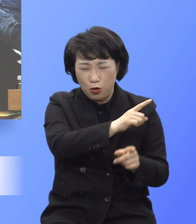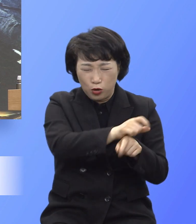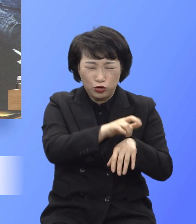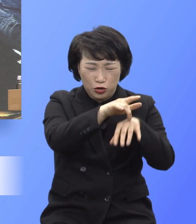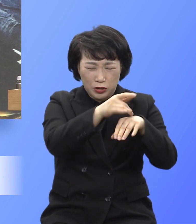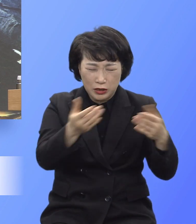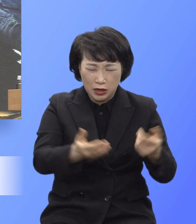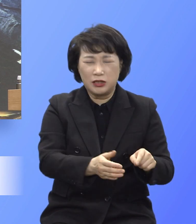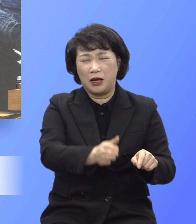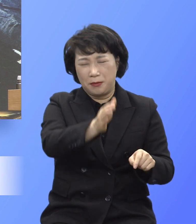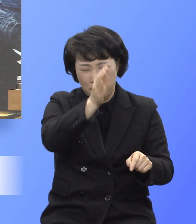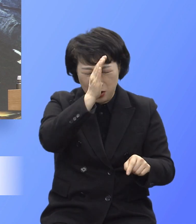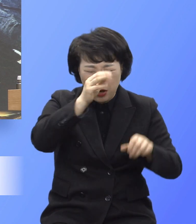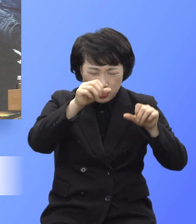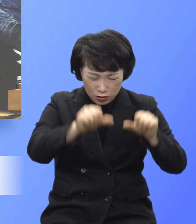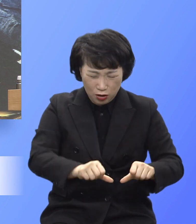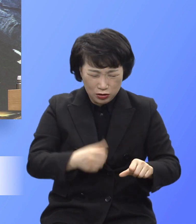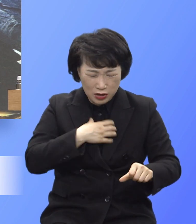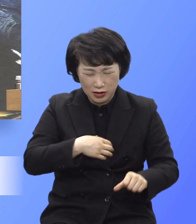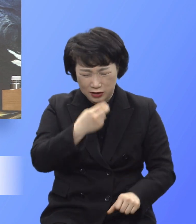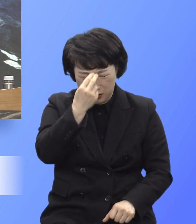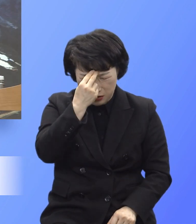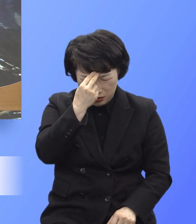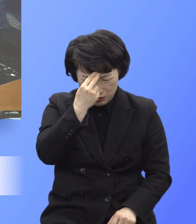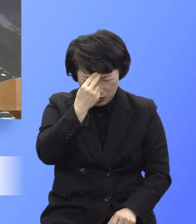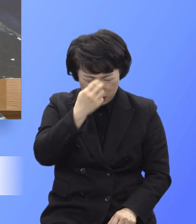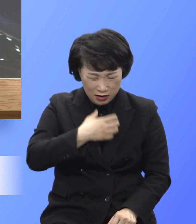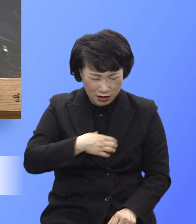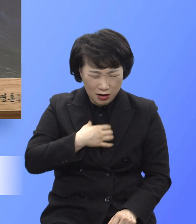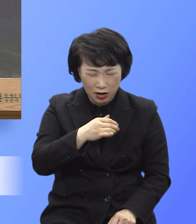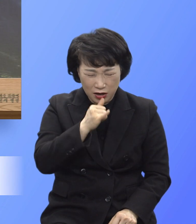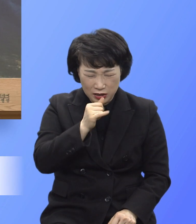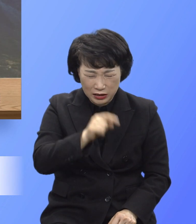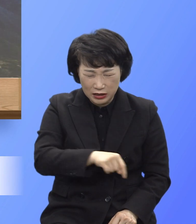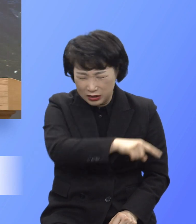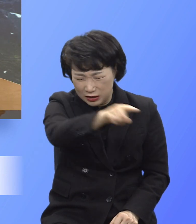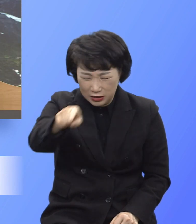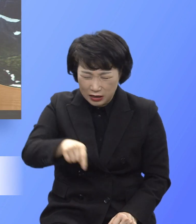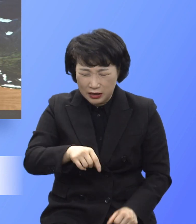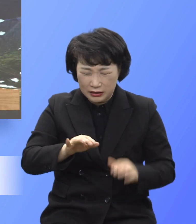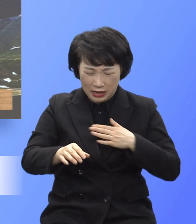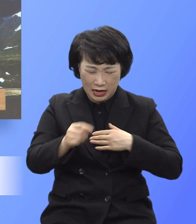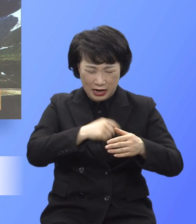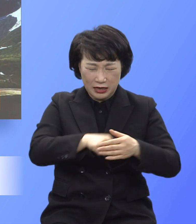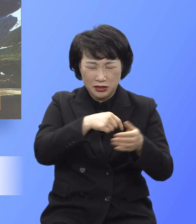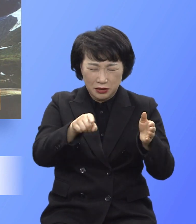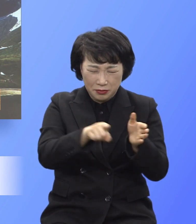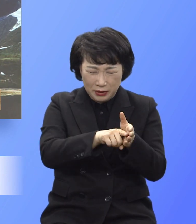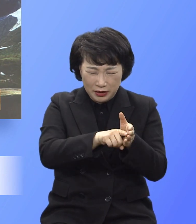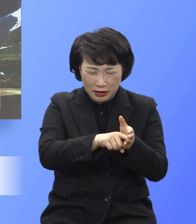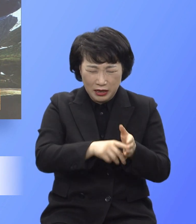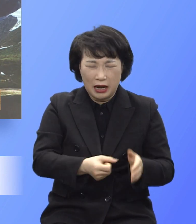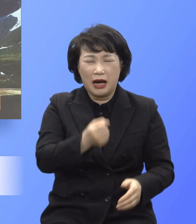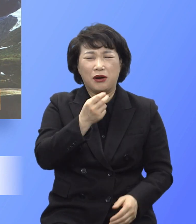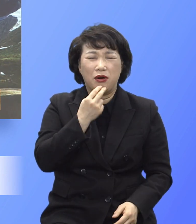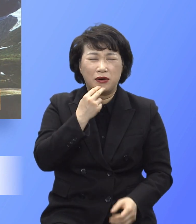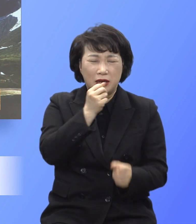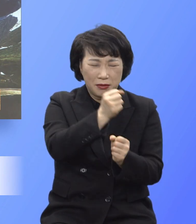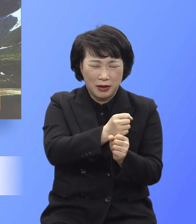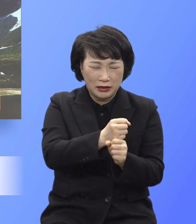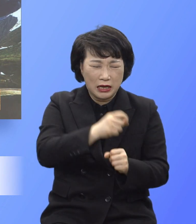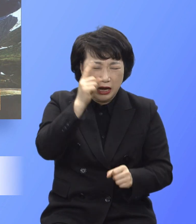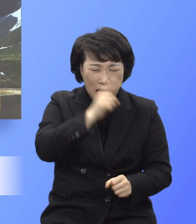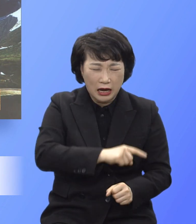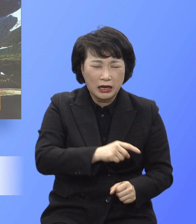사단 귀신 질병 저주 염려 근심 걱정아 저들 속에 믿음을 갖지 못하게